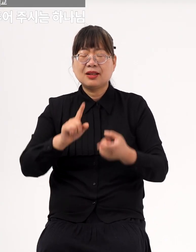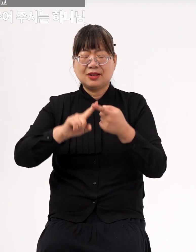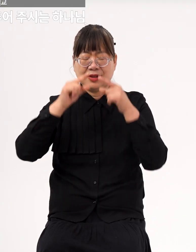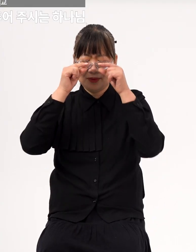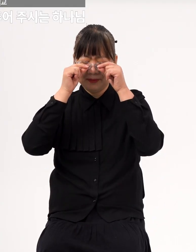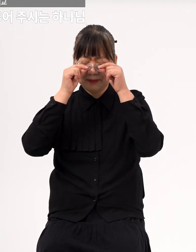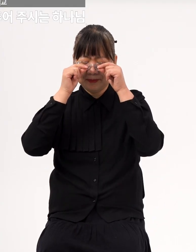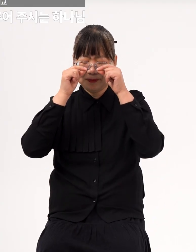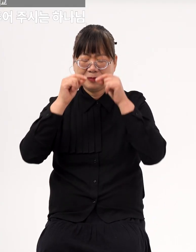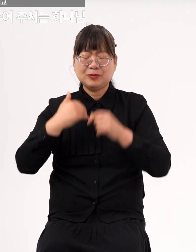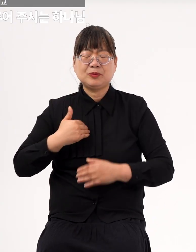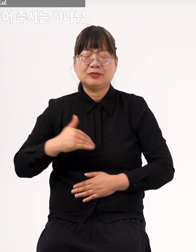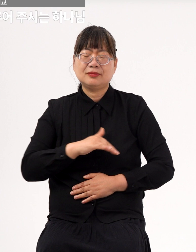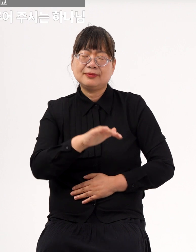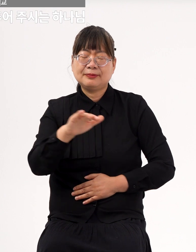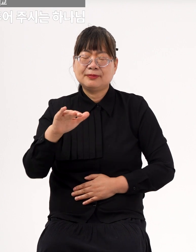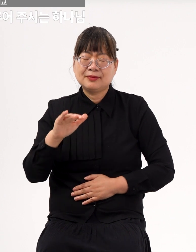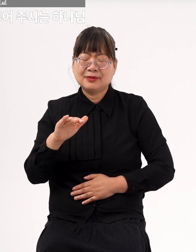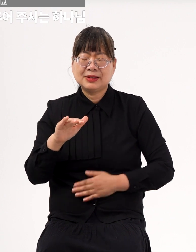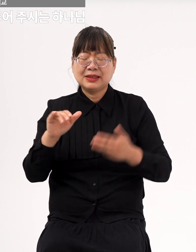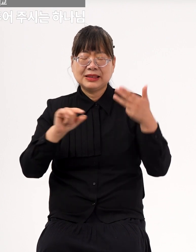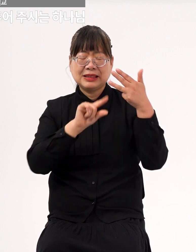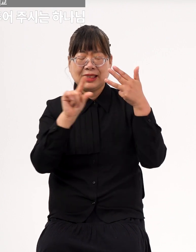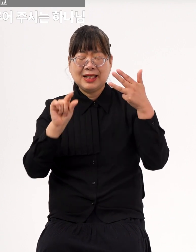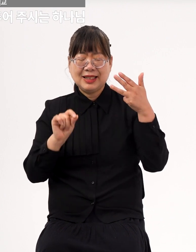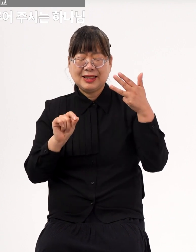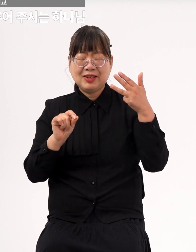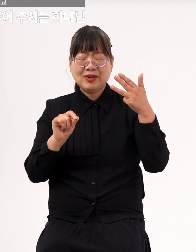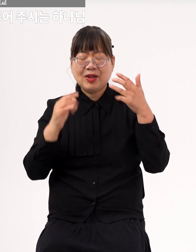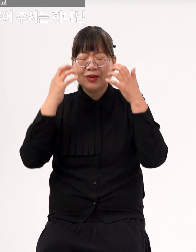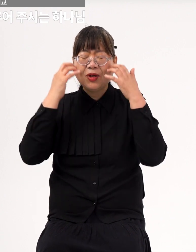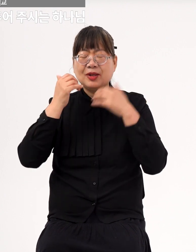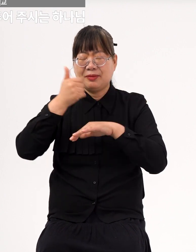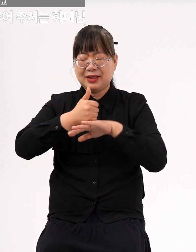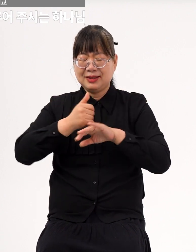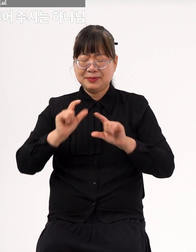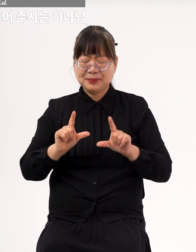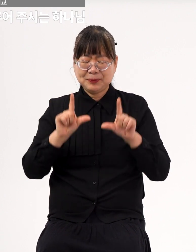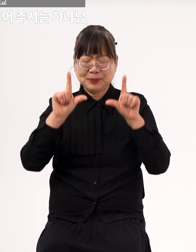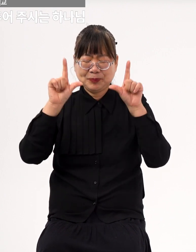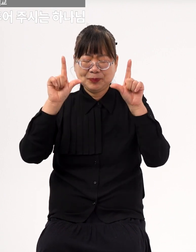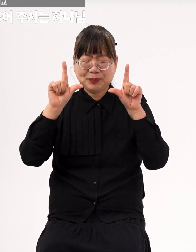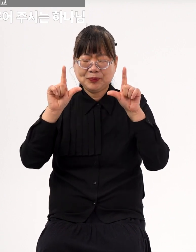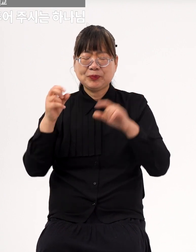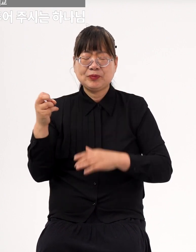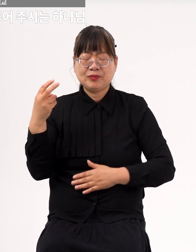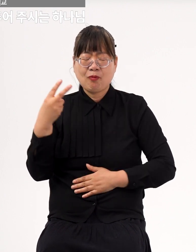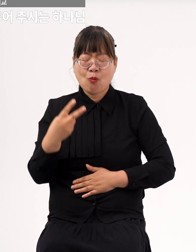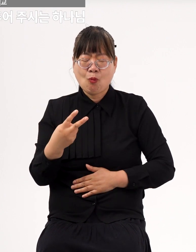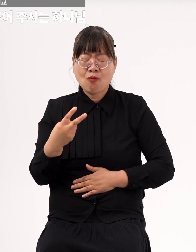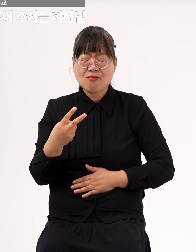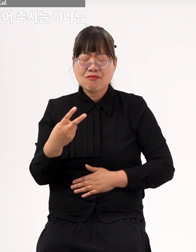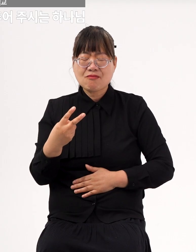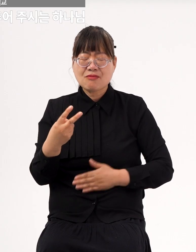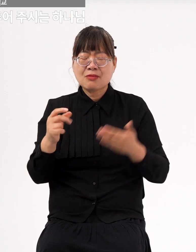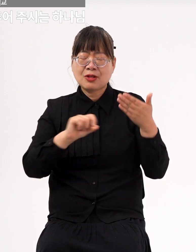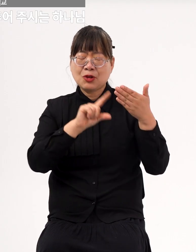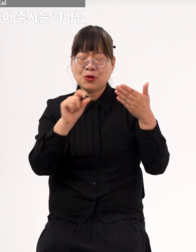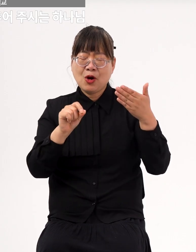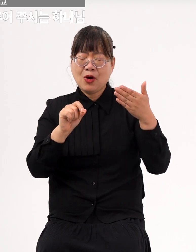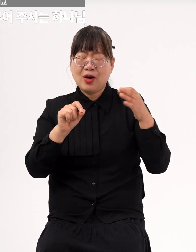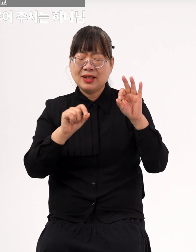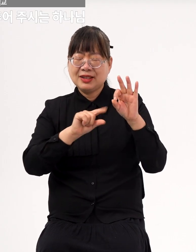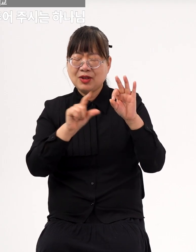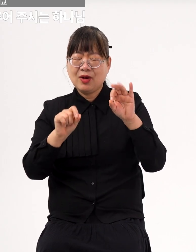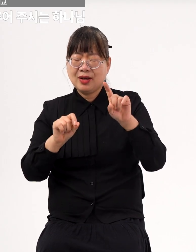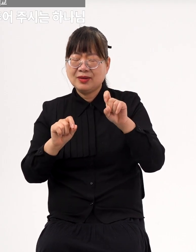삼고 우리 8월 여름 마지막 날 또 하반기가 시작되는 이